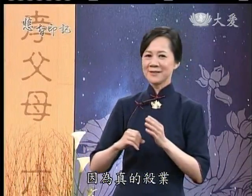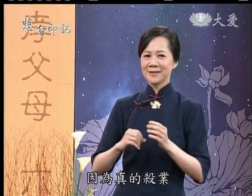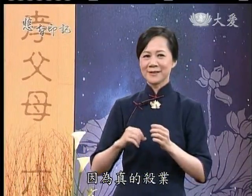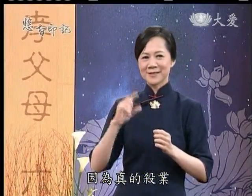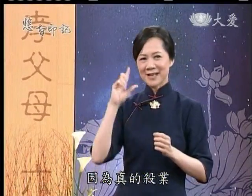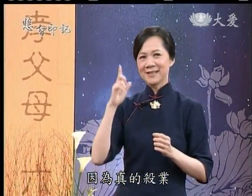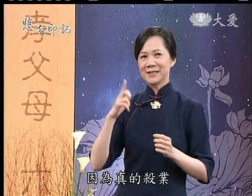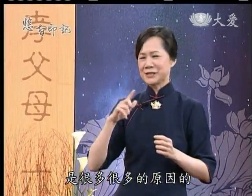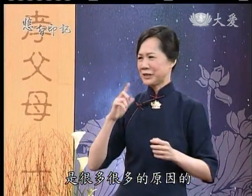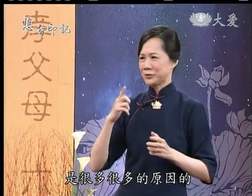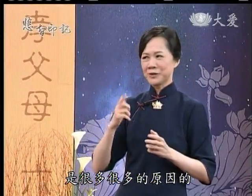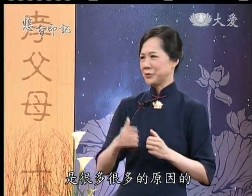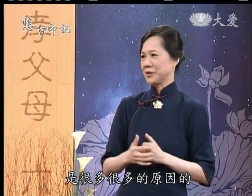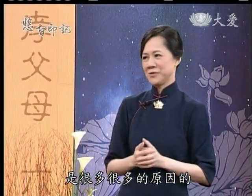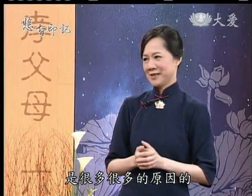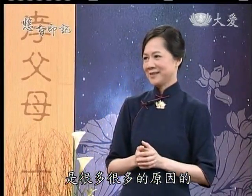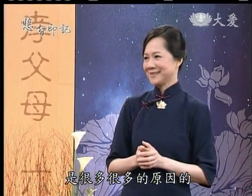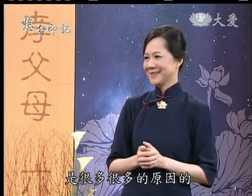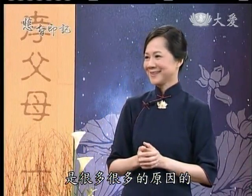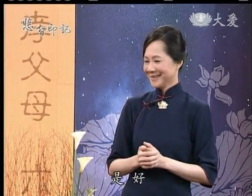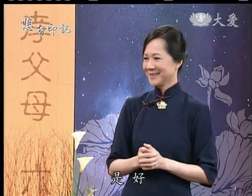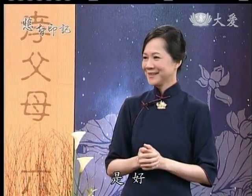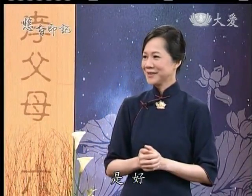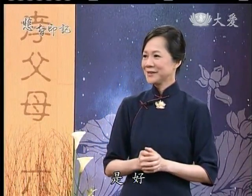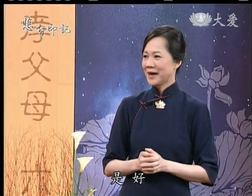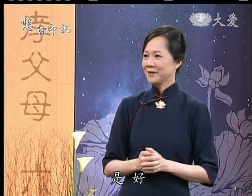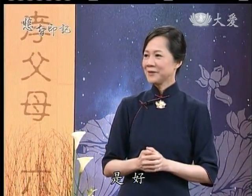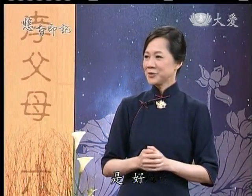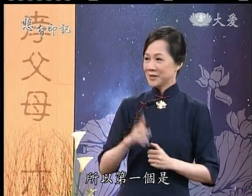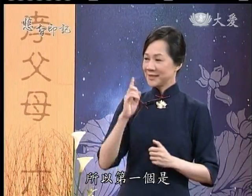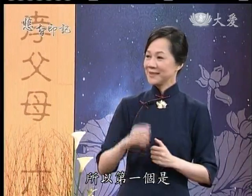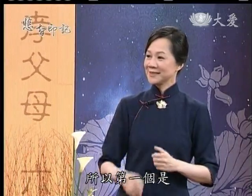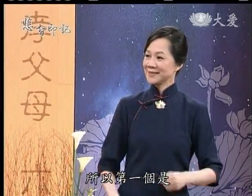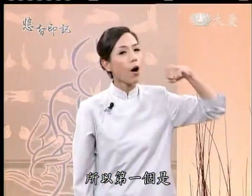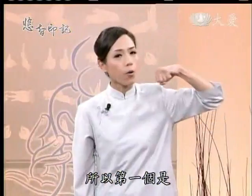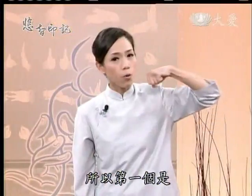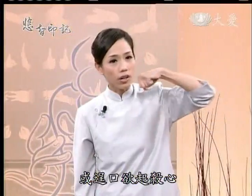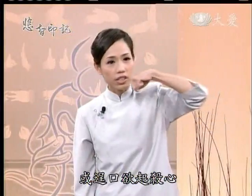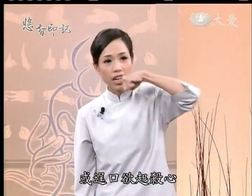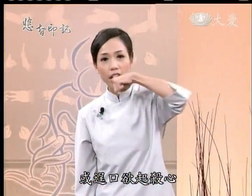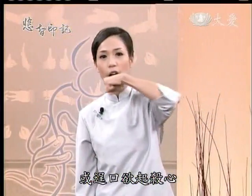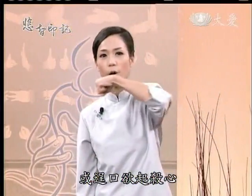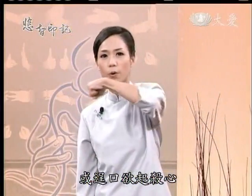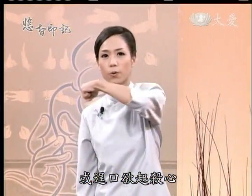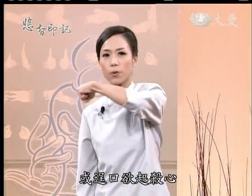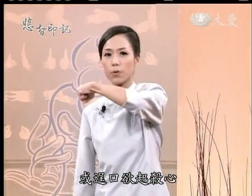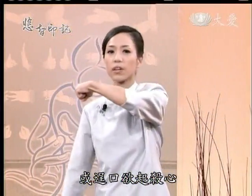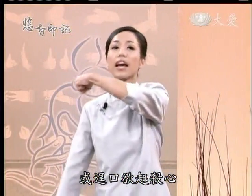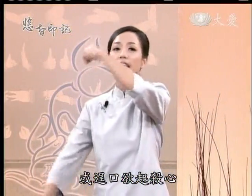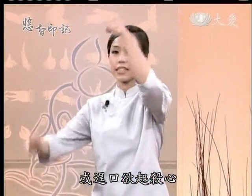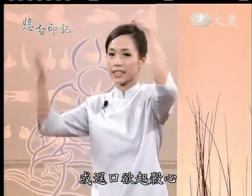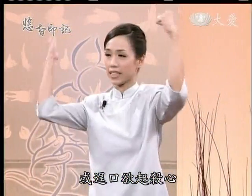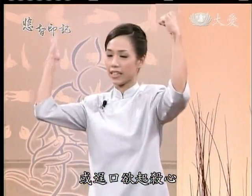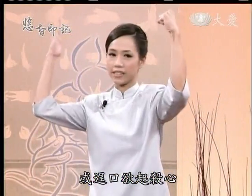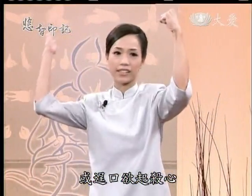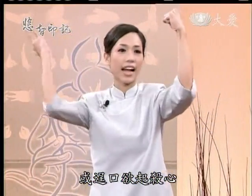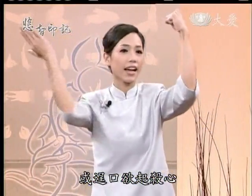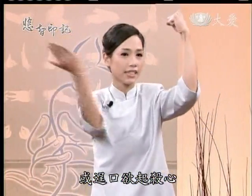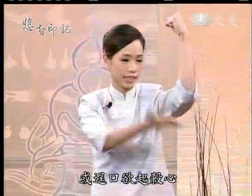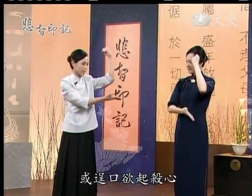真的杀业是很多很多的原因的。 是，好。 好，所以第一个是 祸成口欲起杀